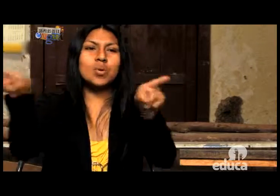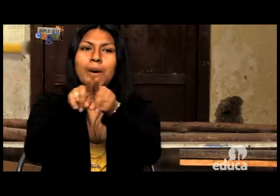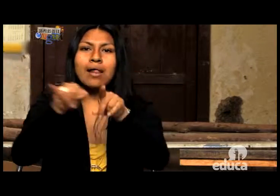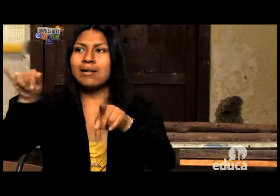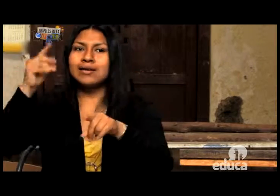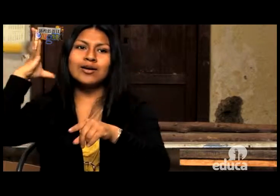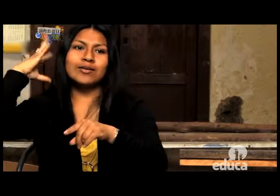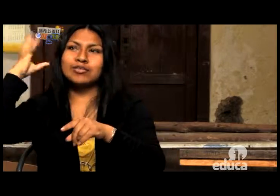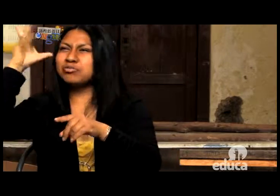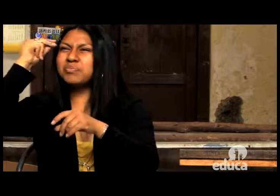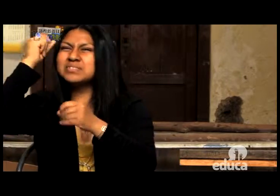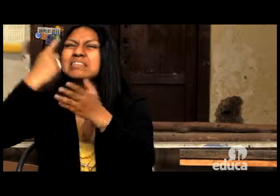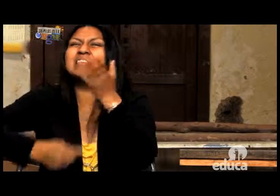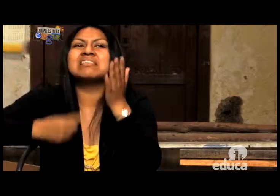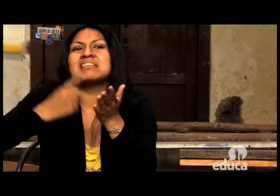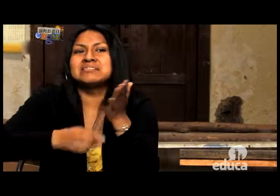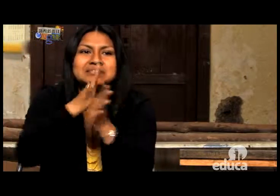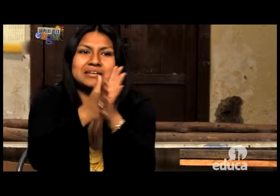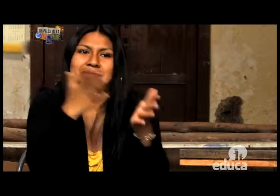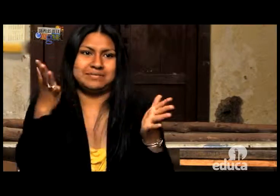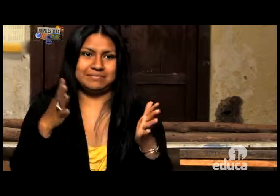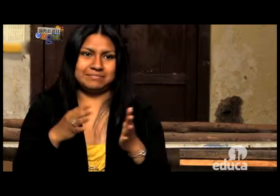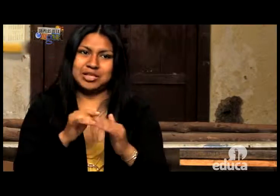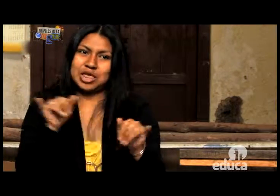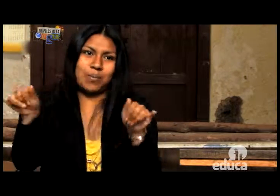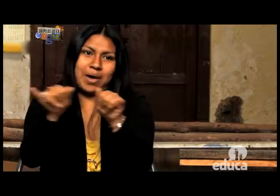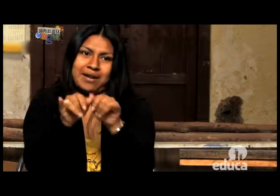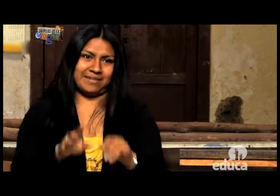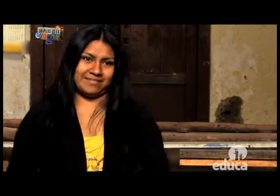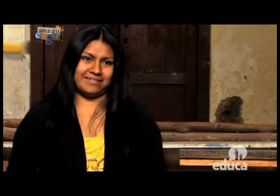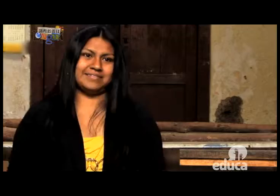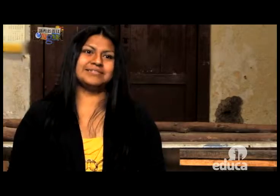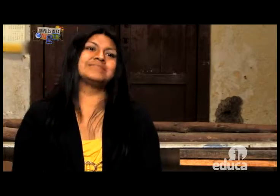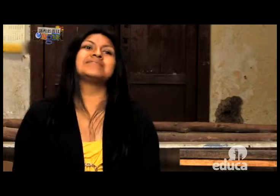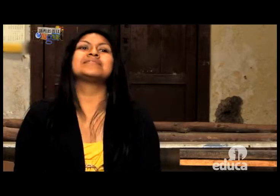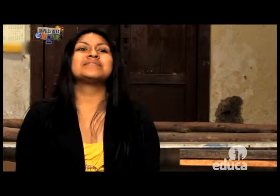diferencia? Solo la lengua de señas. Somos todos iguales.